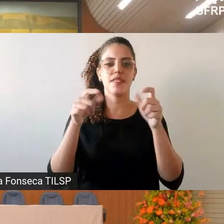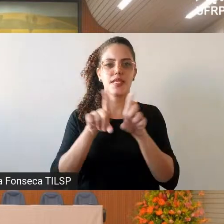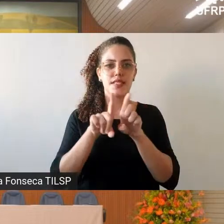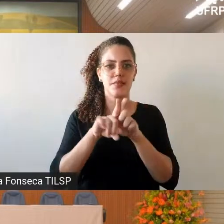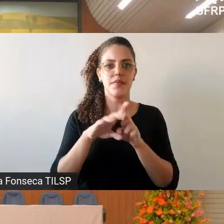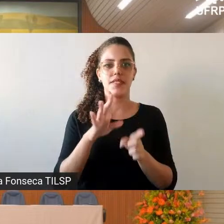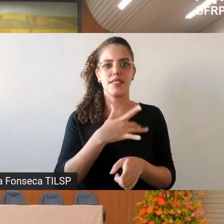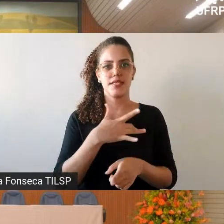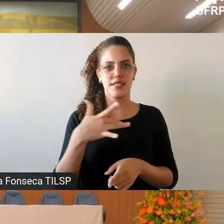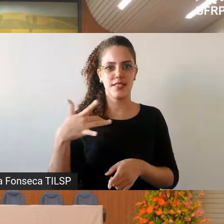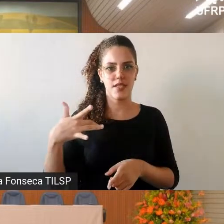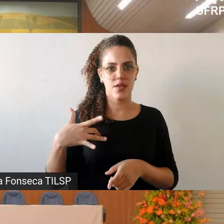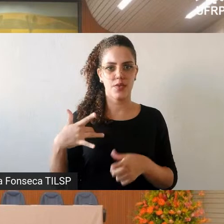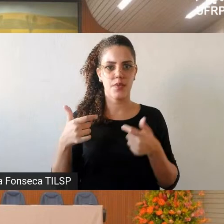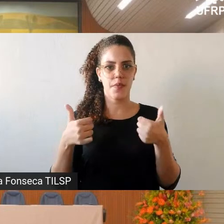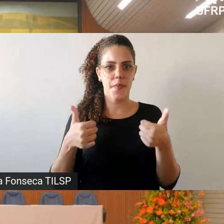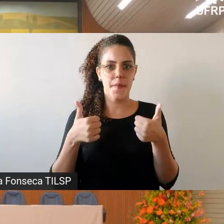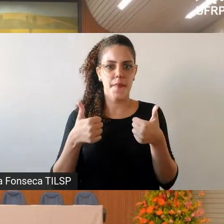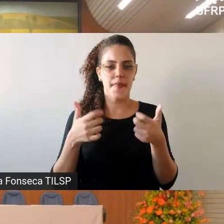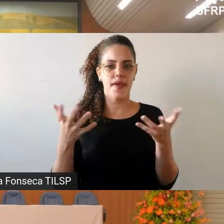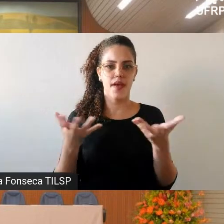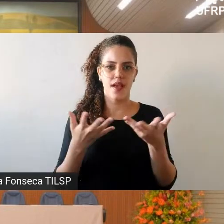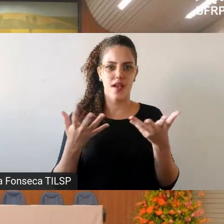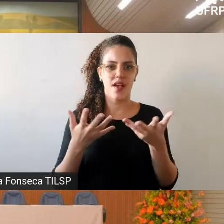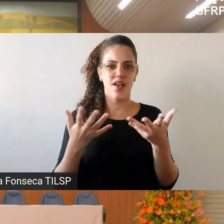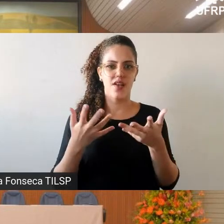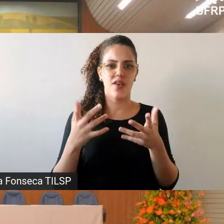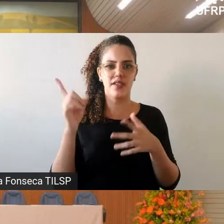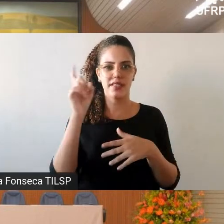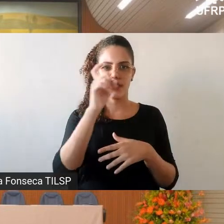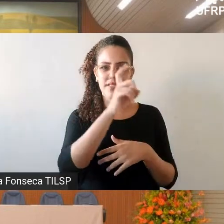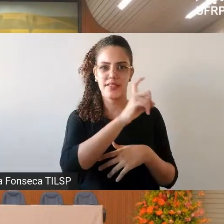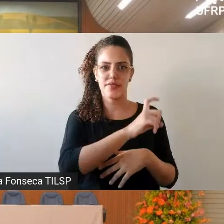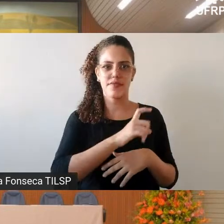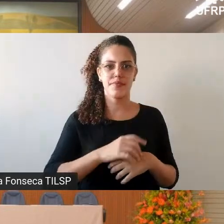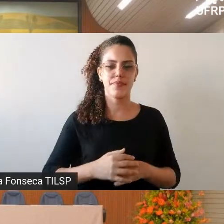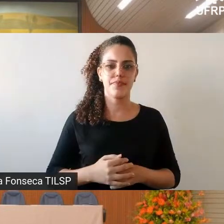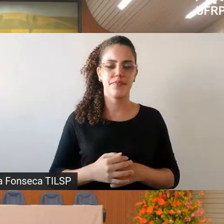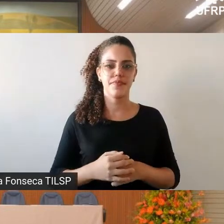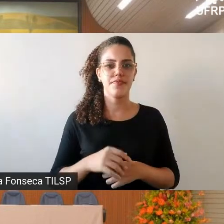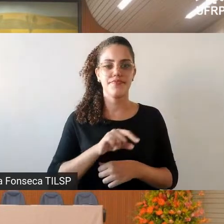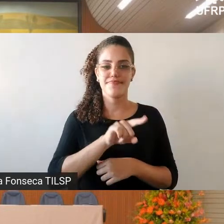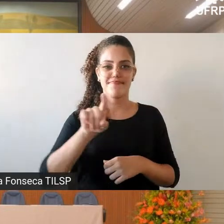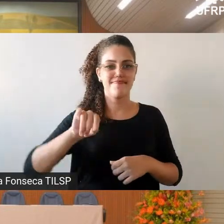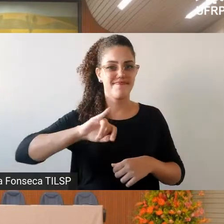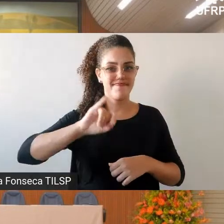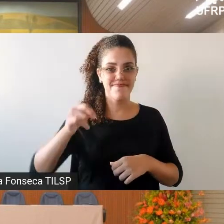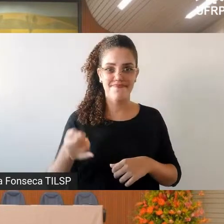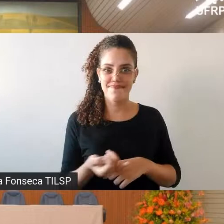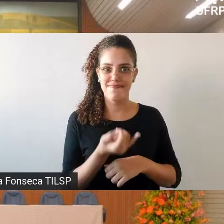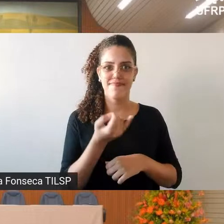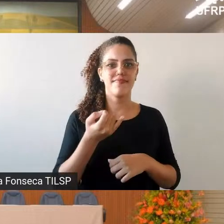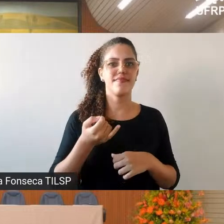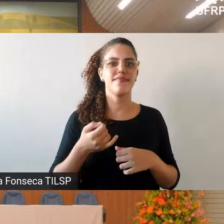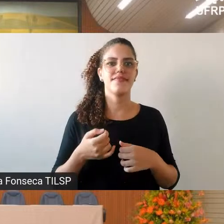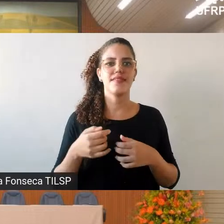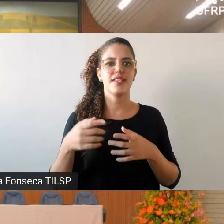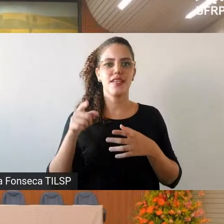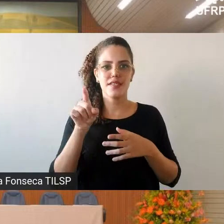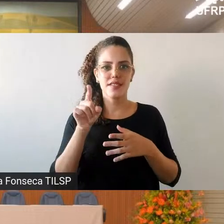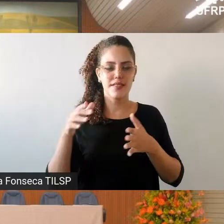nesse momento tão conturbado que estamos vivendo. Aproveitem o máximo possível essa rota